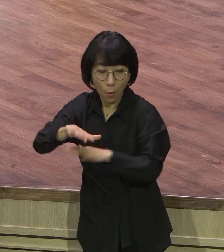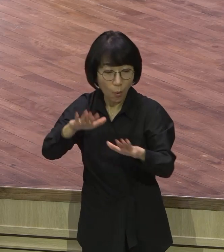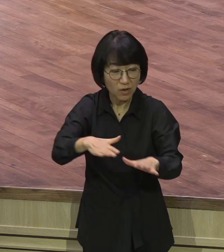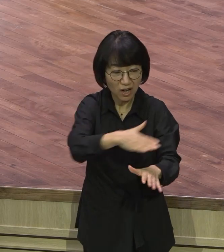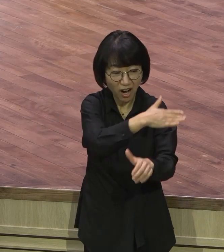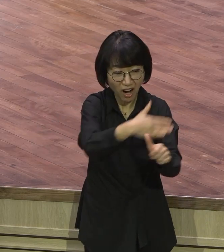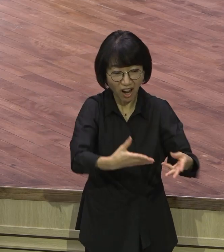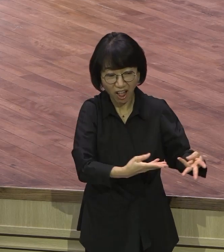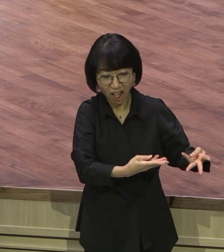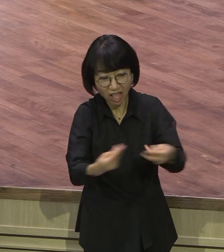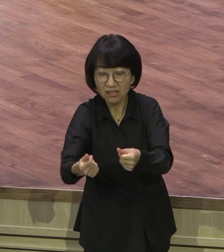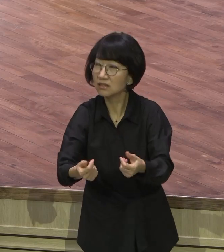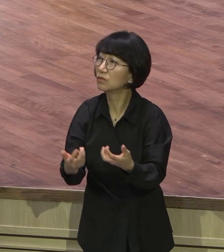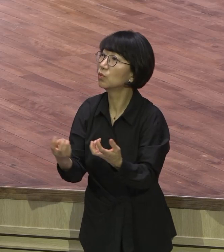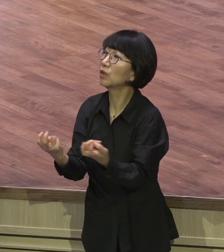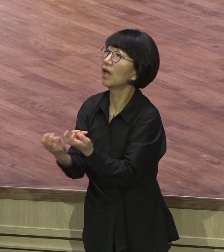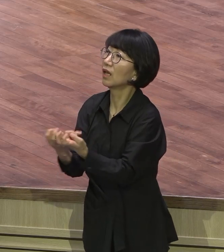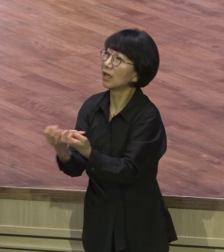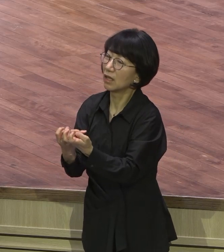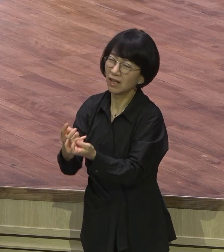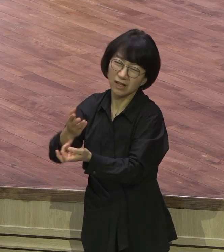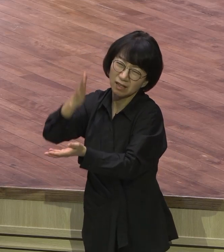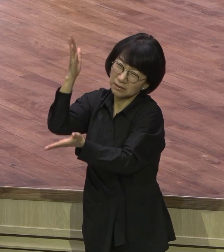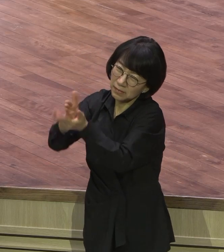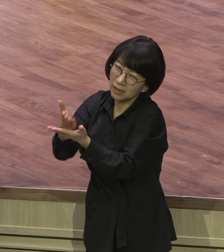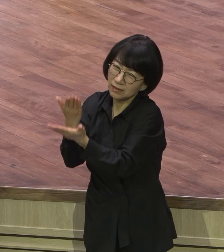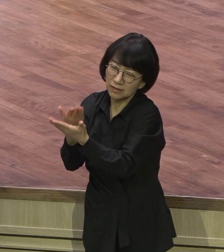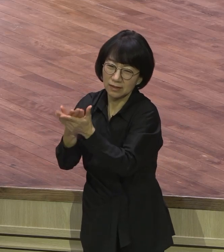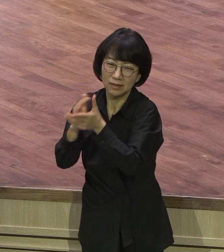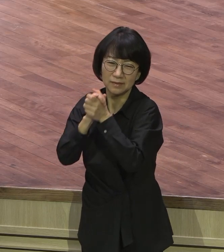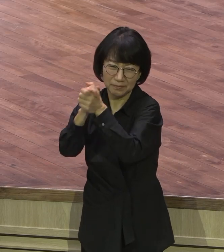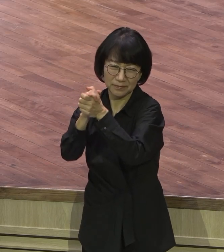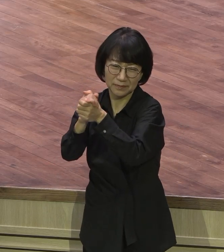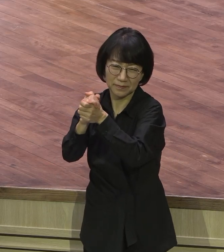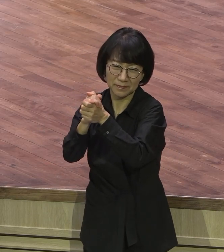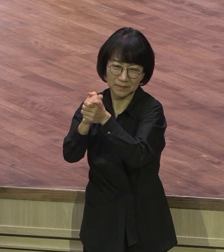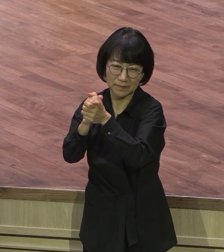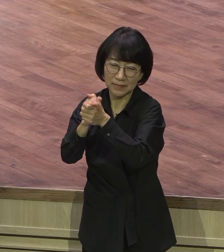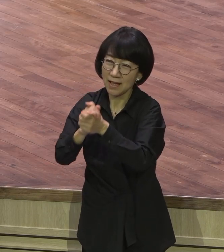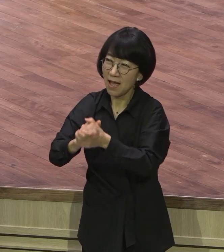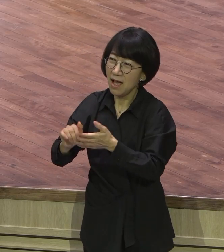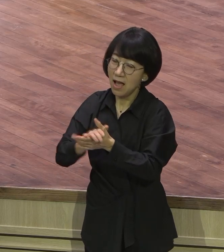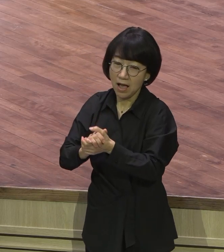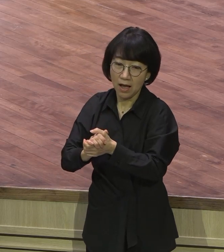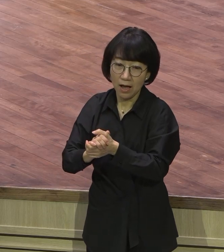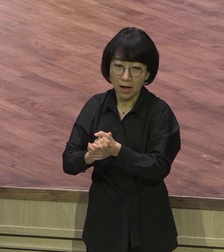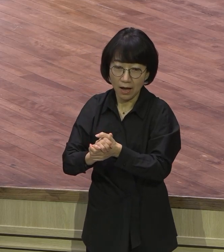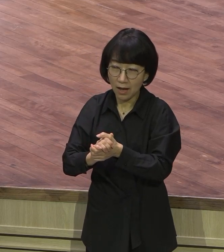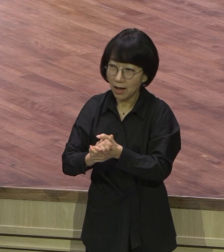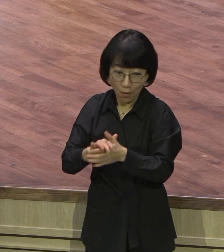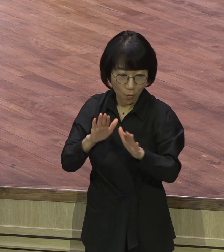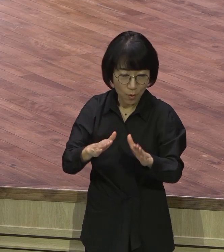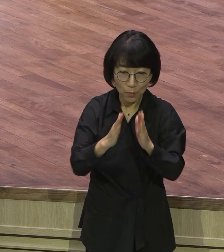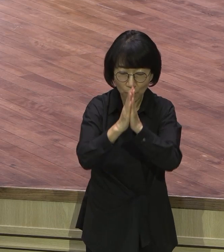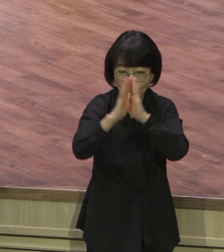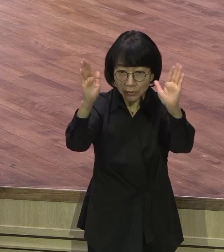사실 모세의 기도는 하나님을 꼼짝 못하게 만드는 내용이